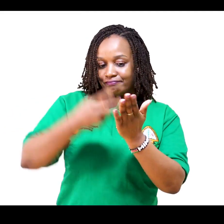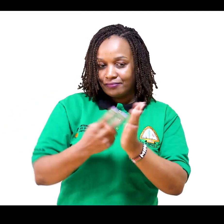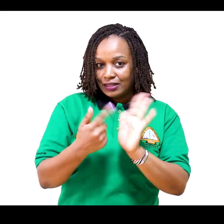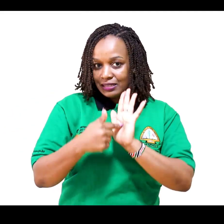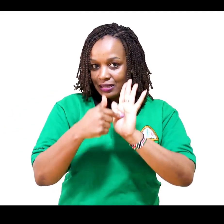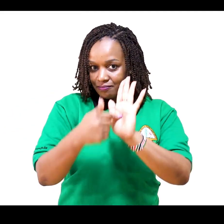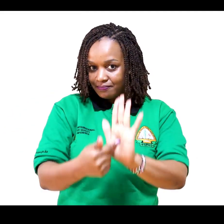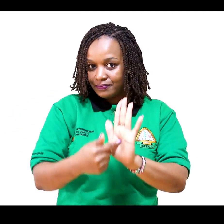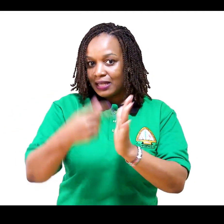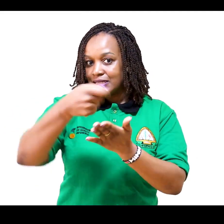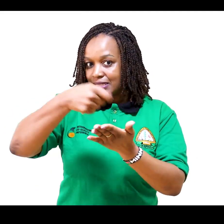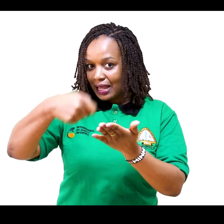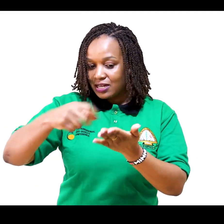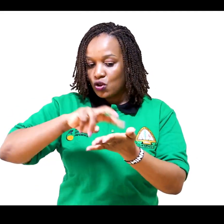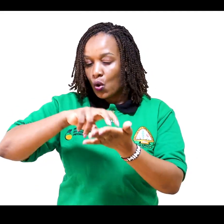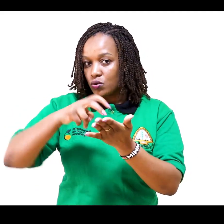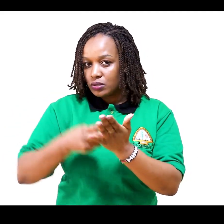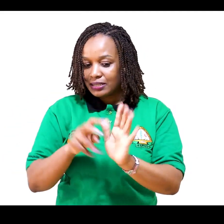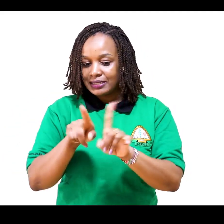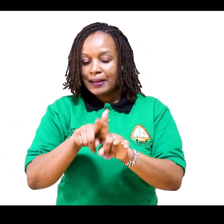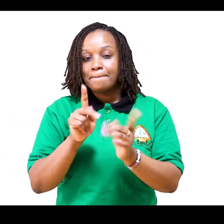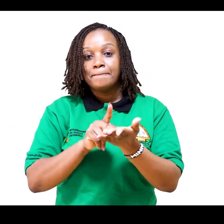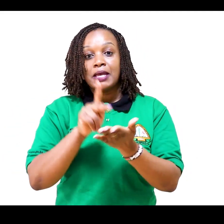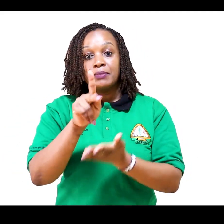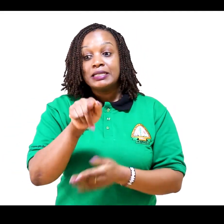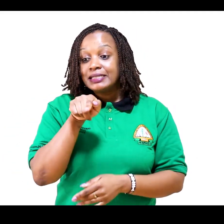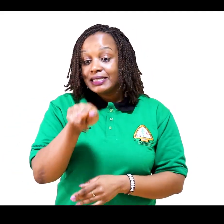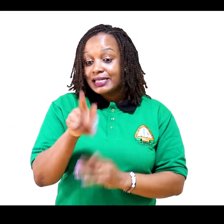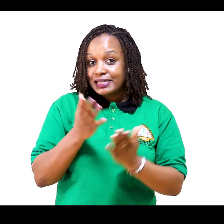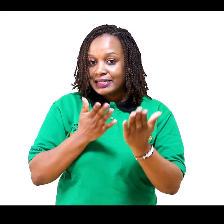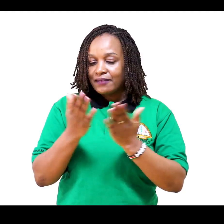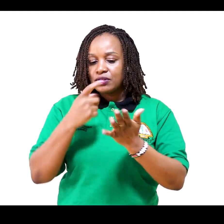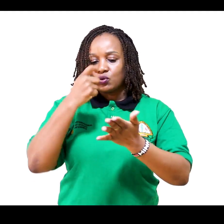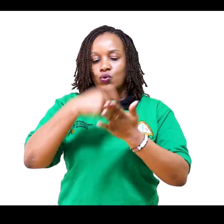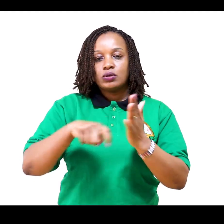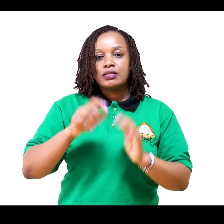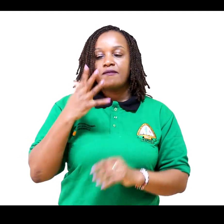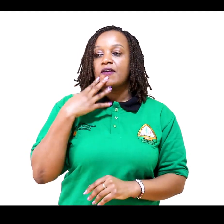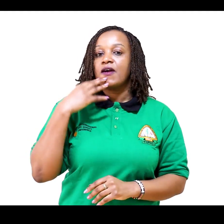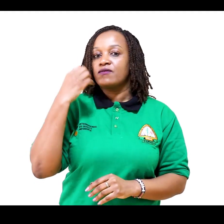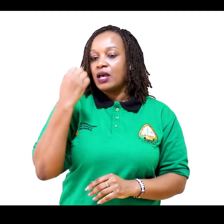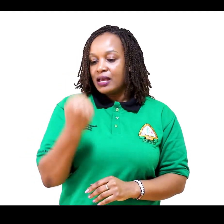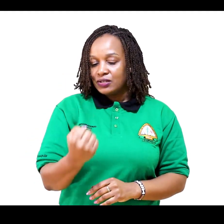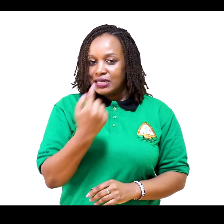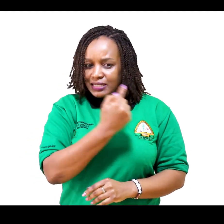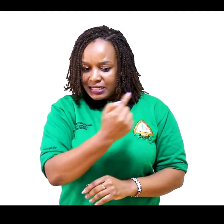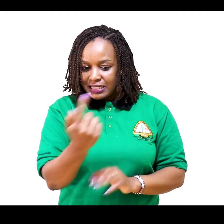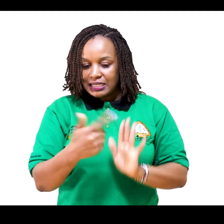wa mteja na malipo. Huduma hii inagharimu shilingi 500 kwa kila sampuli kwa kila